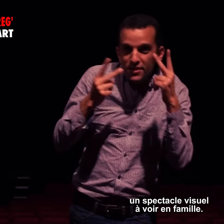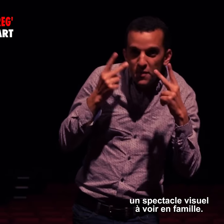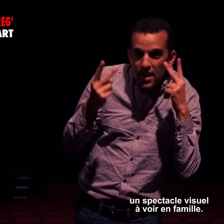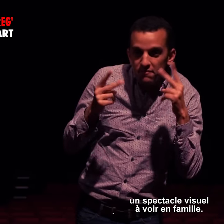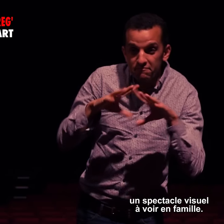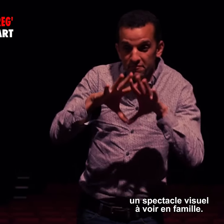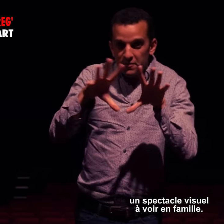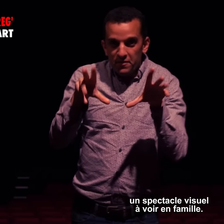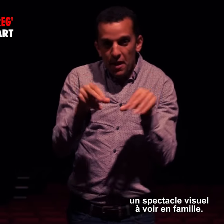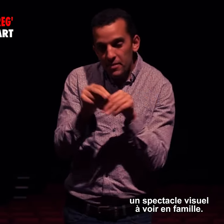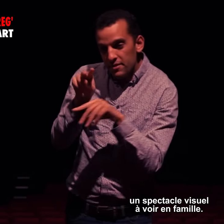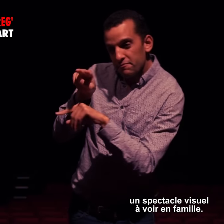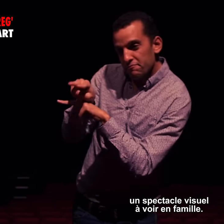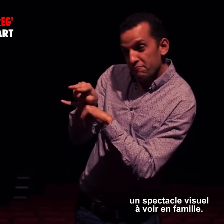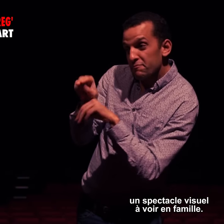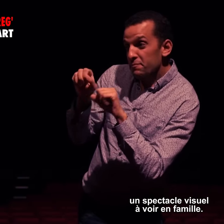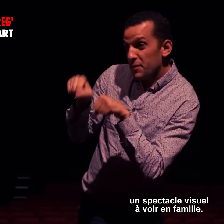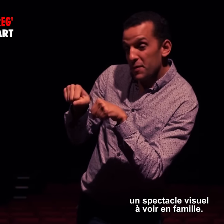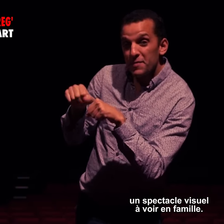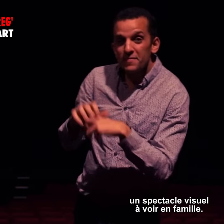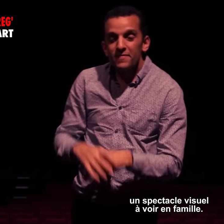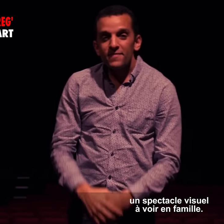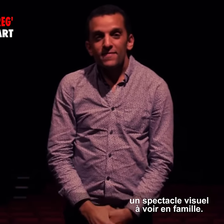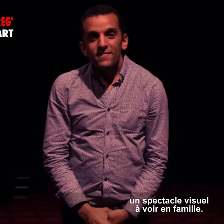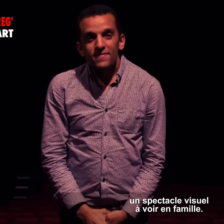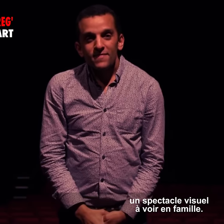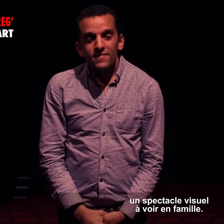sans paroles, un spectacle visuel à voir en famille.